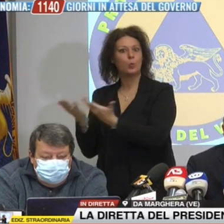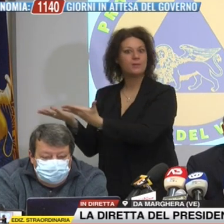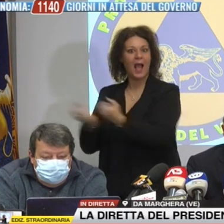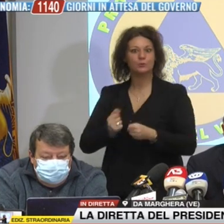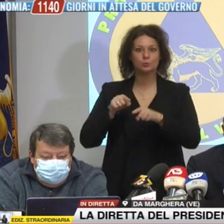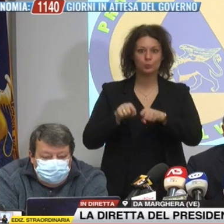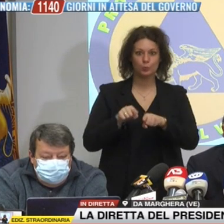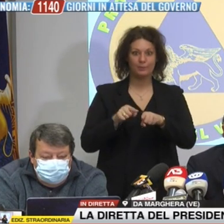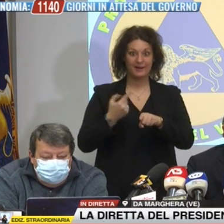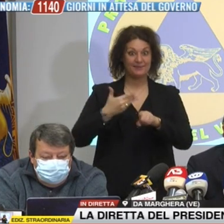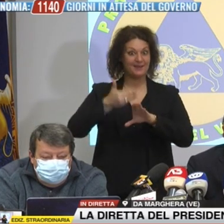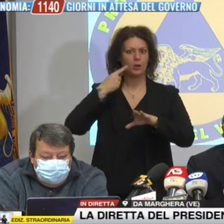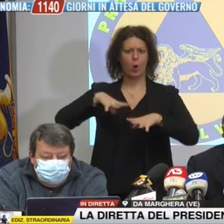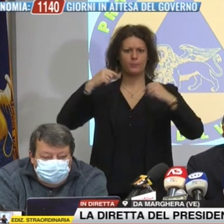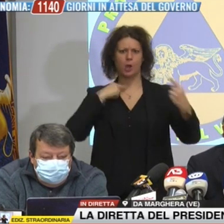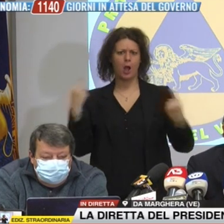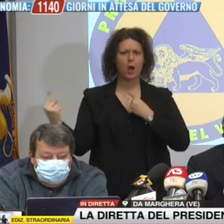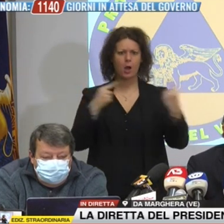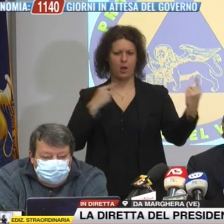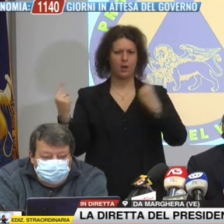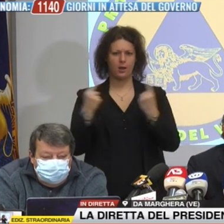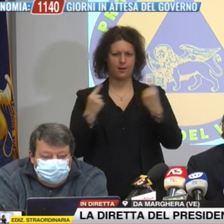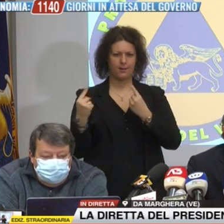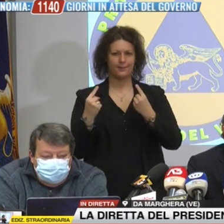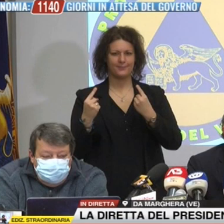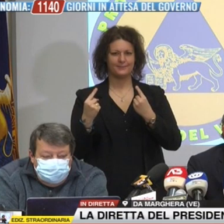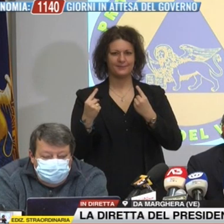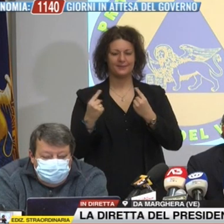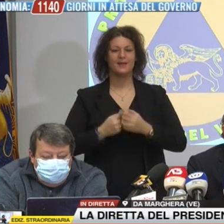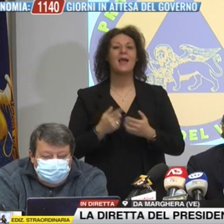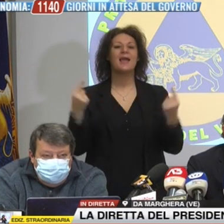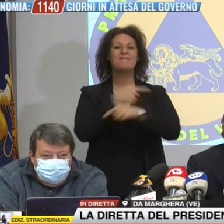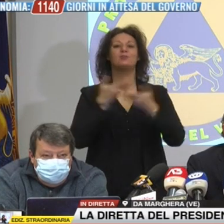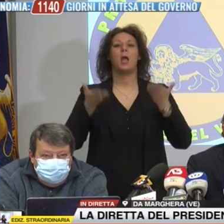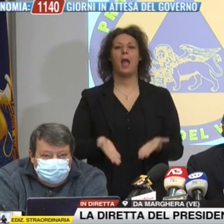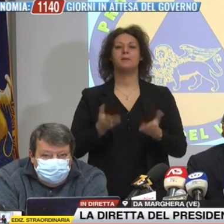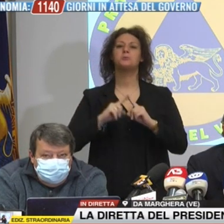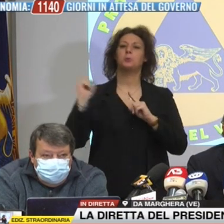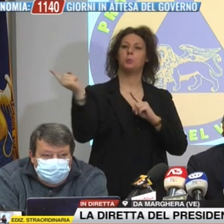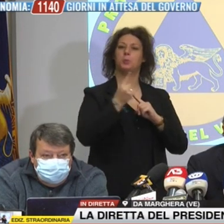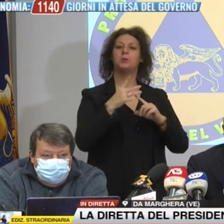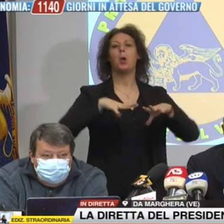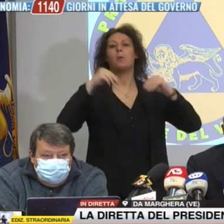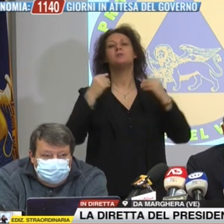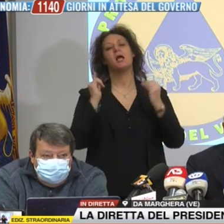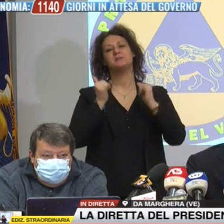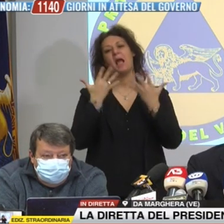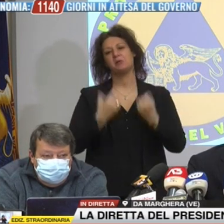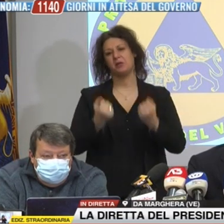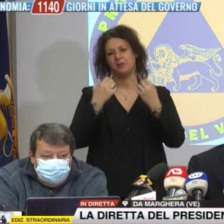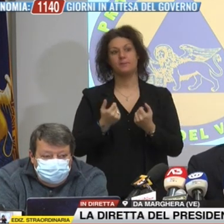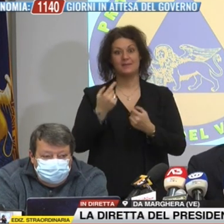Oggi se dovessimo rifare quel provvedimento, probabilmente nessuno direbbe più nulla. Per cui hanno ragione questi ragazzi,